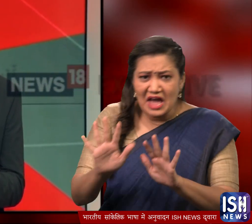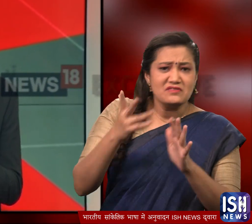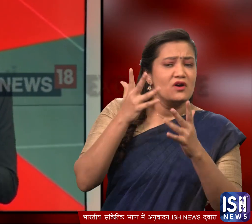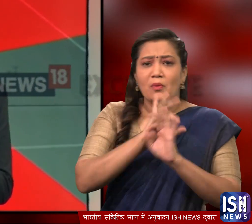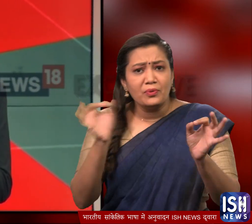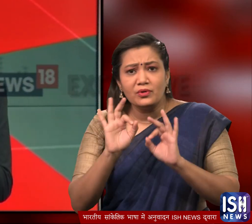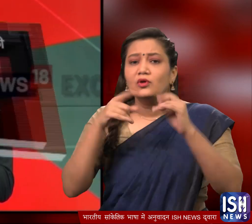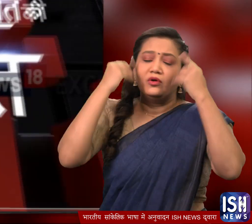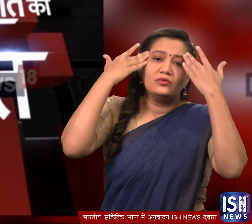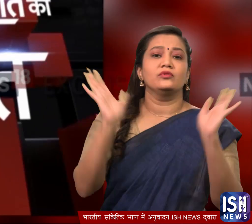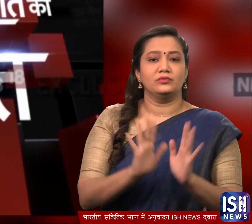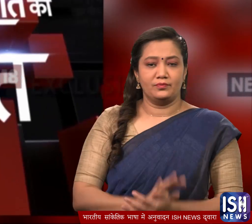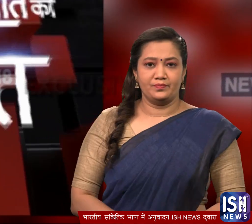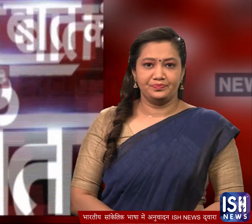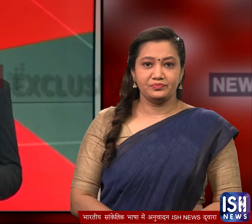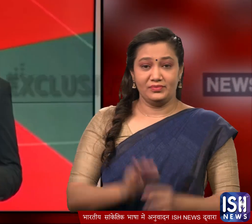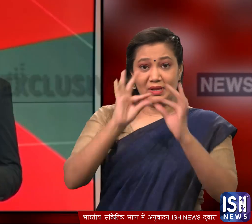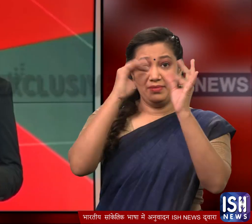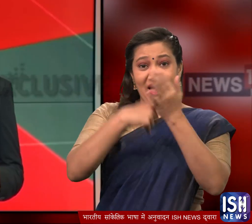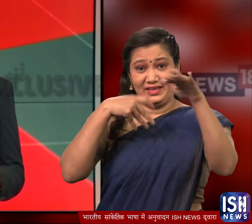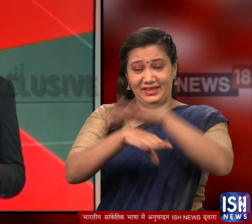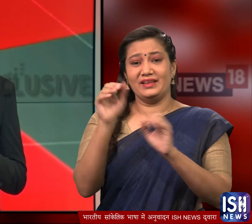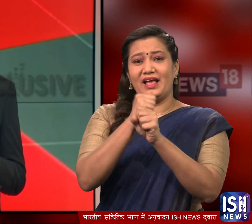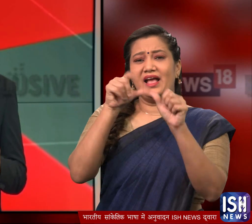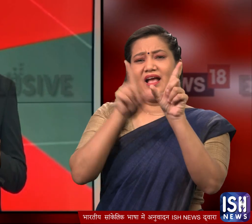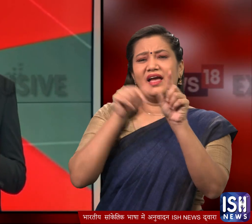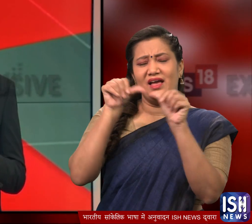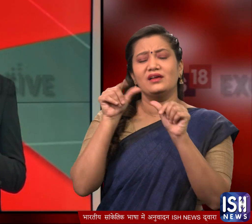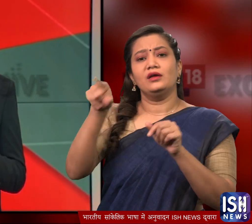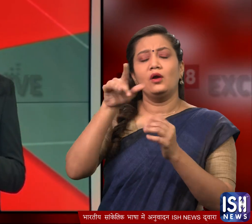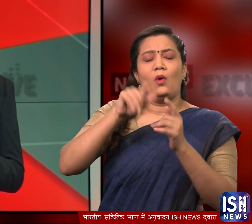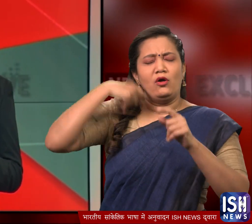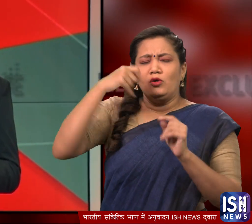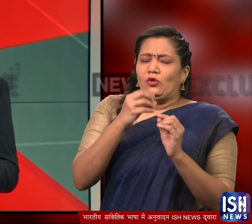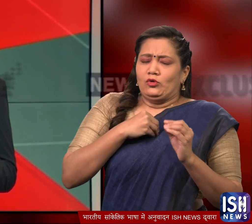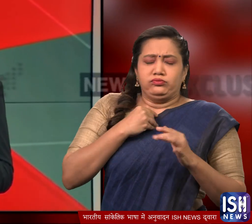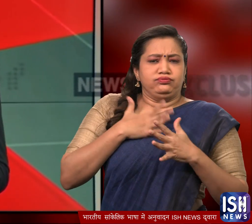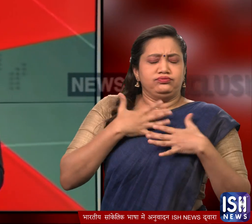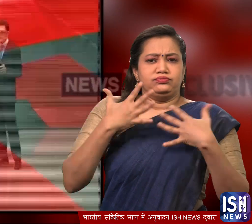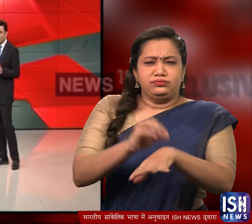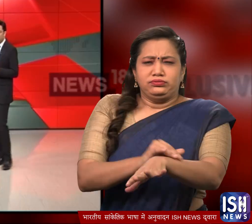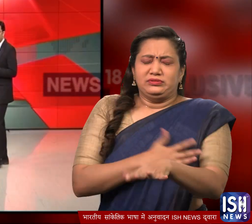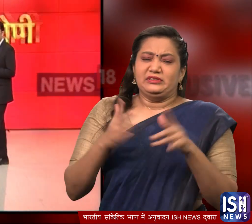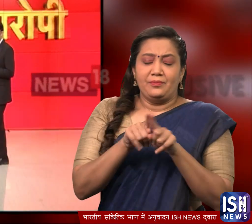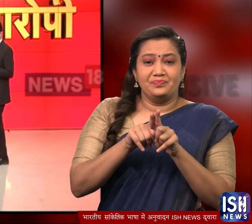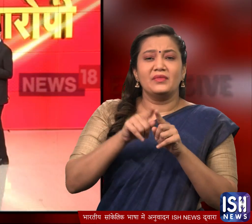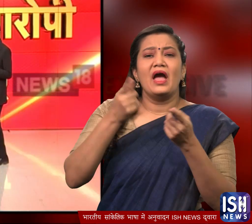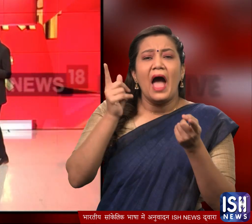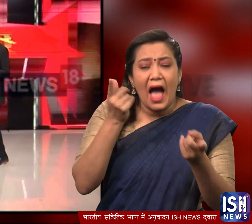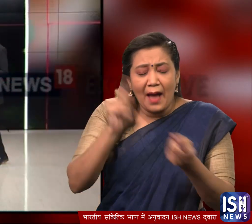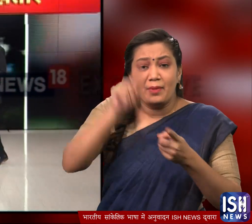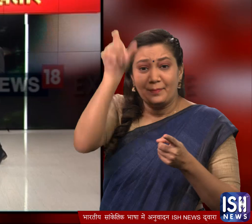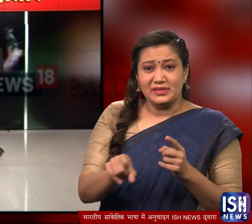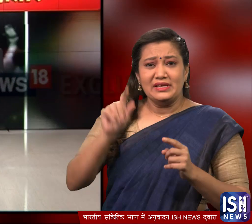के खाते में ही रहेगा, यह तय नहीं है। बिहार के गया में रूह कंपा कर रख देने वाला एक वीडियो सामने आया, जिसमें चोरी